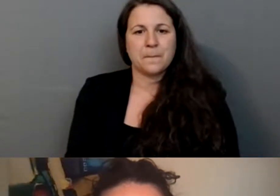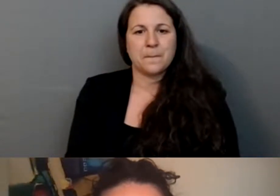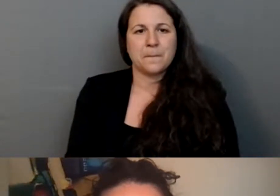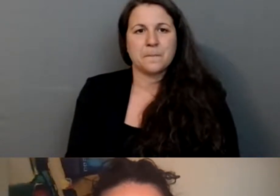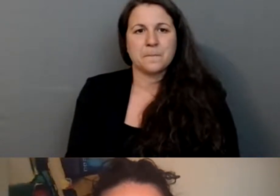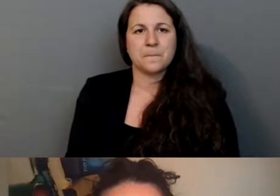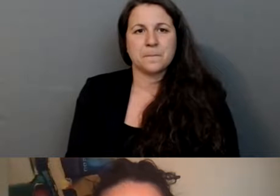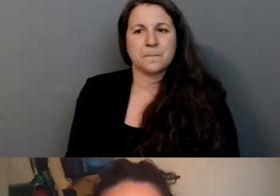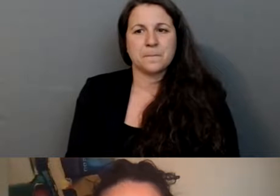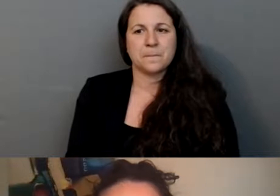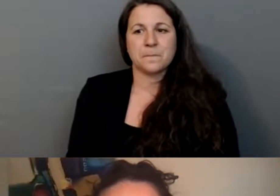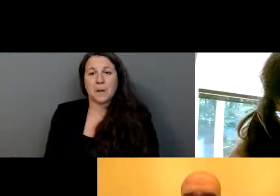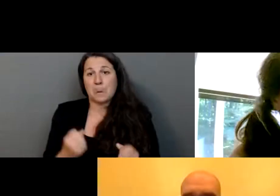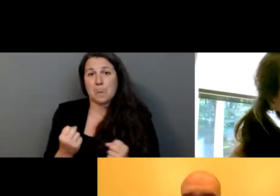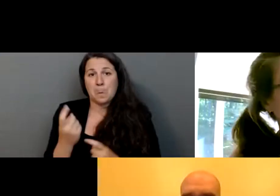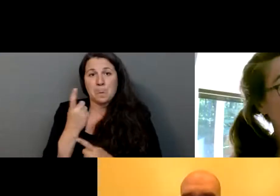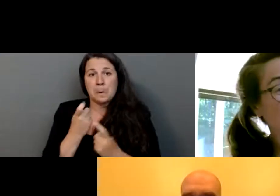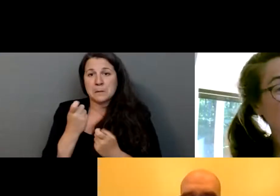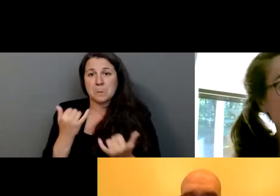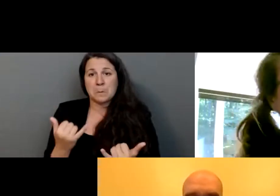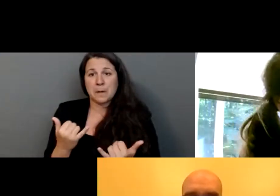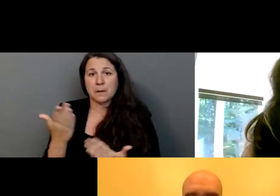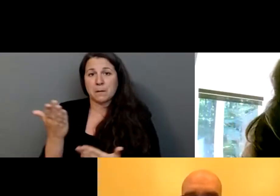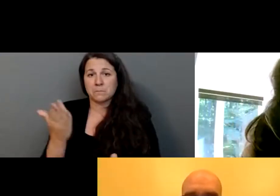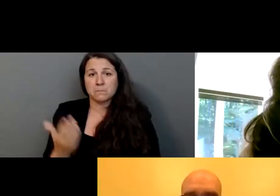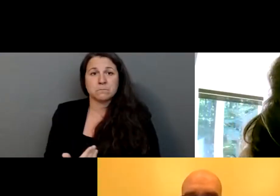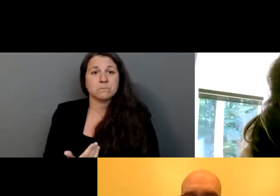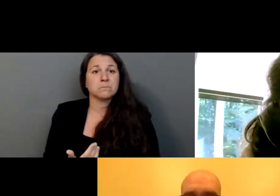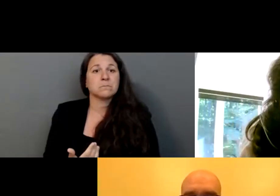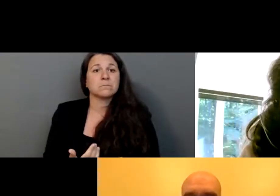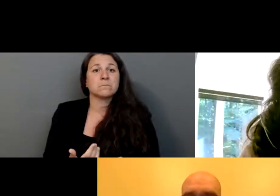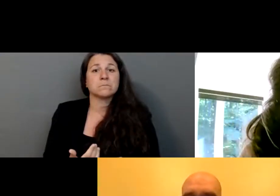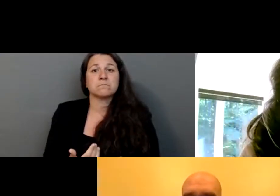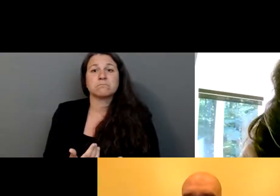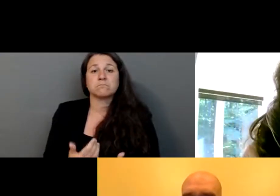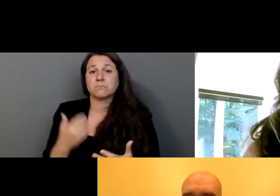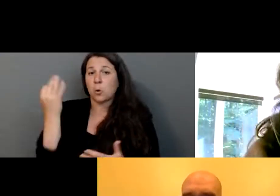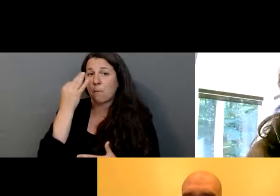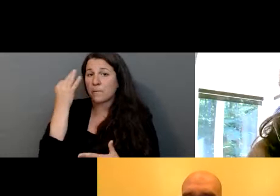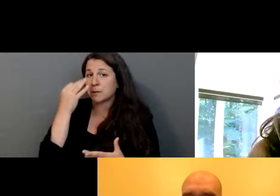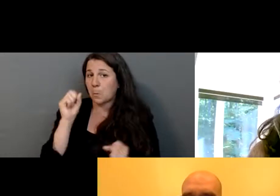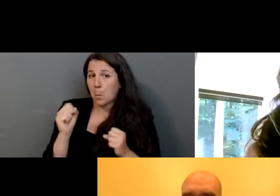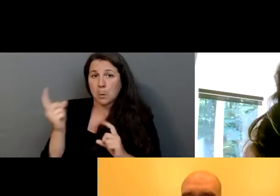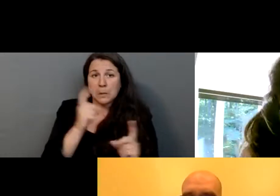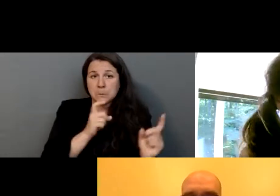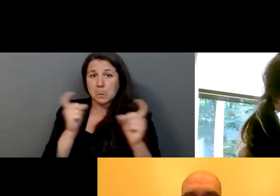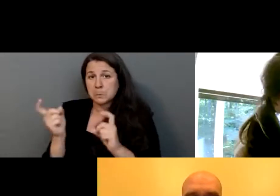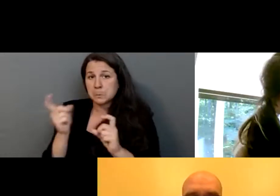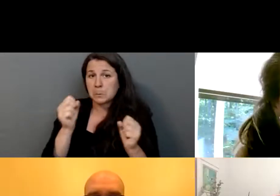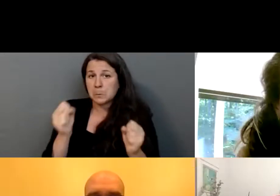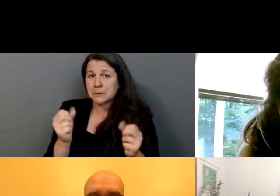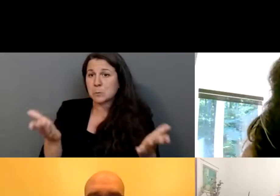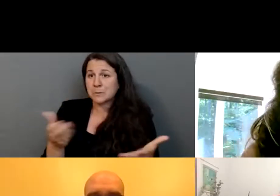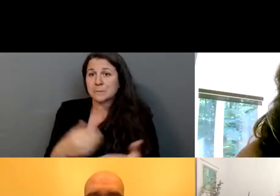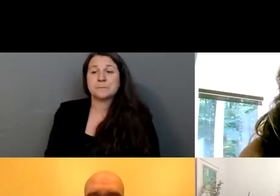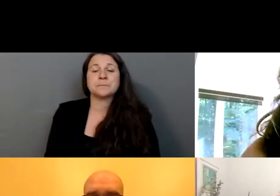vos questions dès maintenant. Et peut-être les panélistes entre vous, avez-vous des questions à vous poser pour prolonger